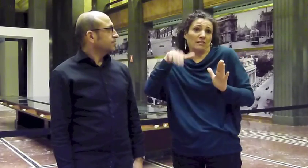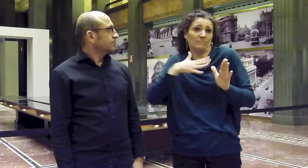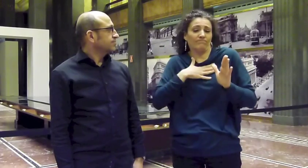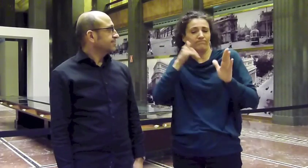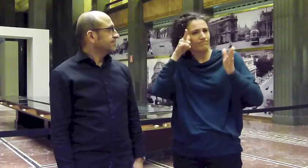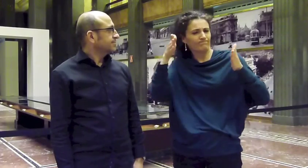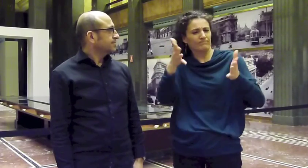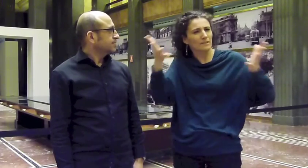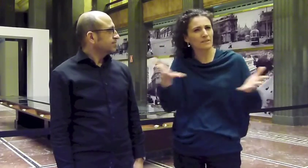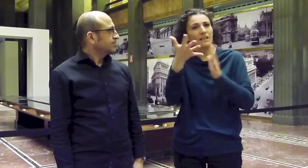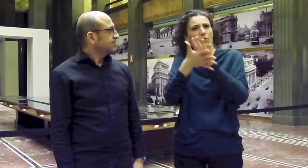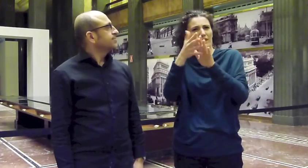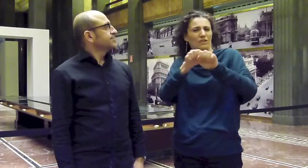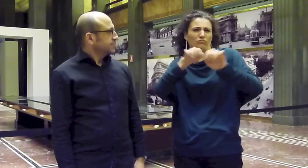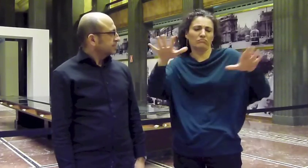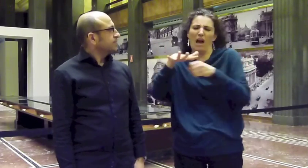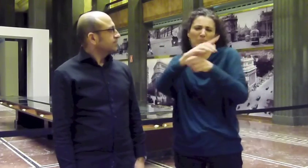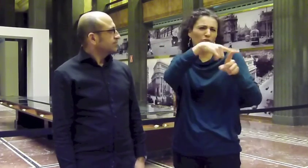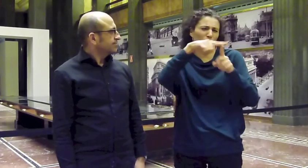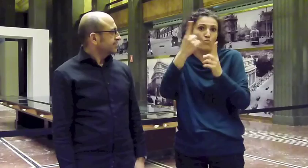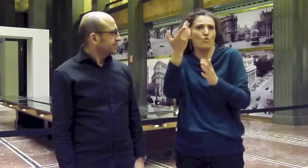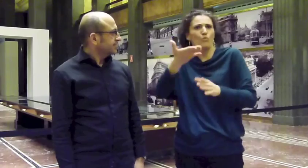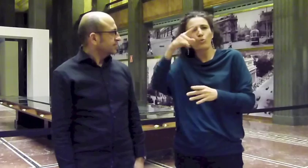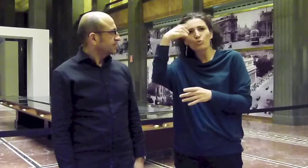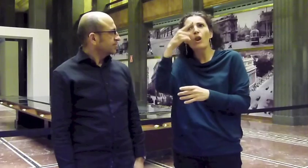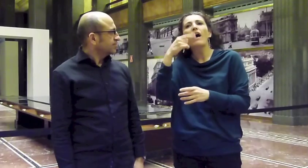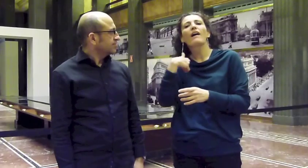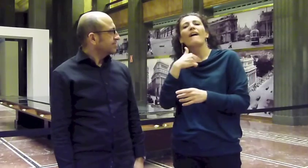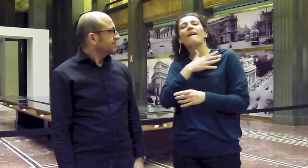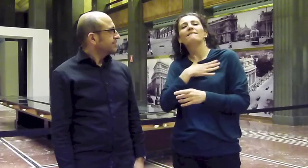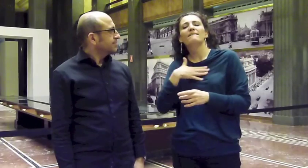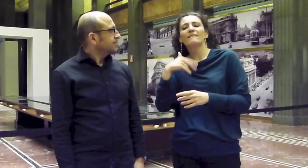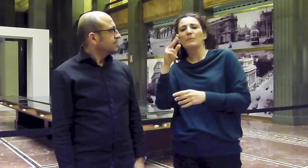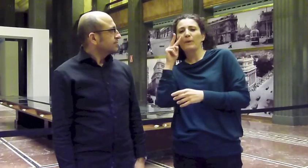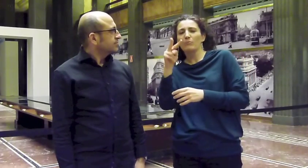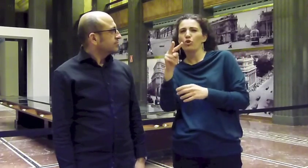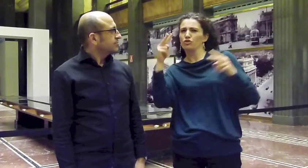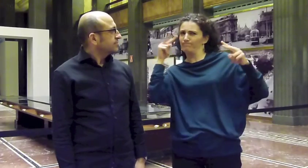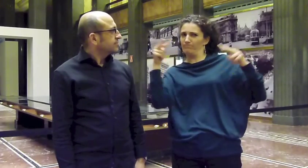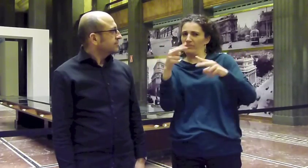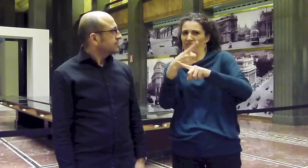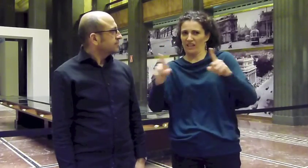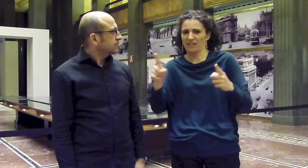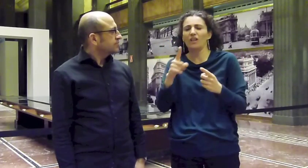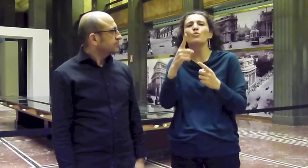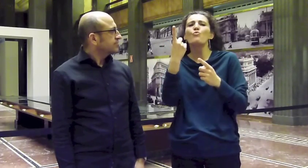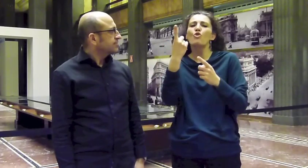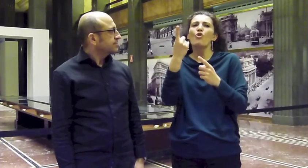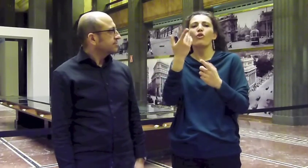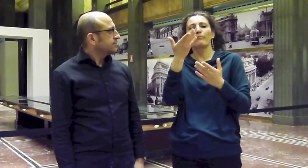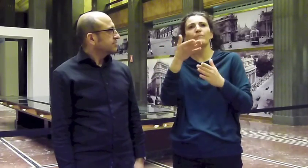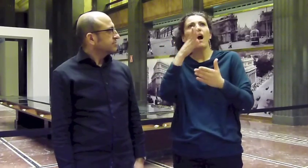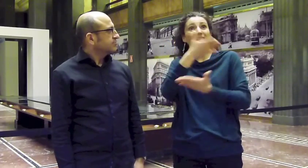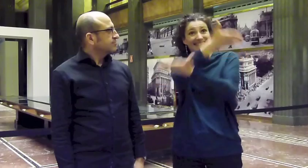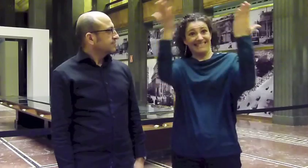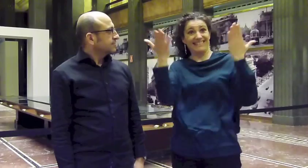también. Desde el Centro de Normalización Lingüística de la Lengua de Signos Española trabajamos por difundir la lengua de signos en distintos ámbitos. Tenemos distintos puntos